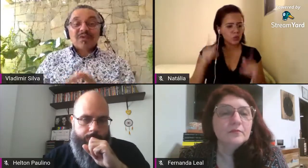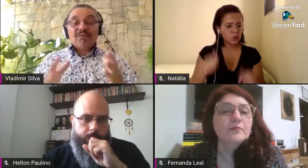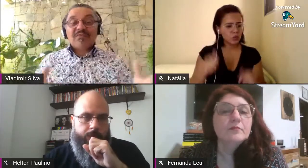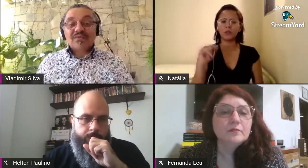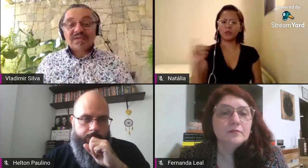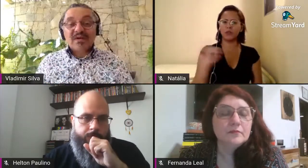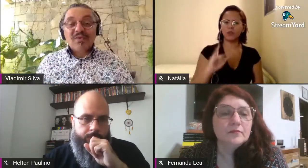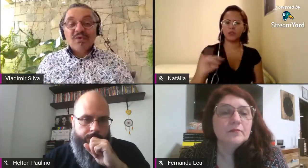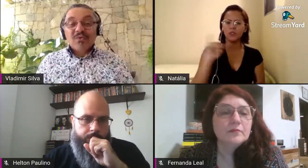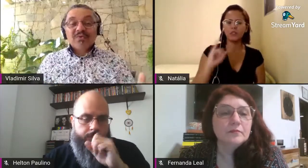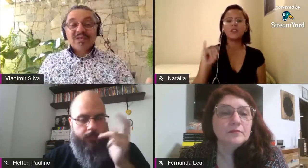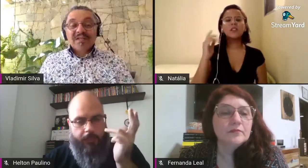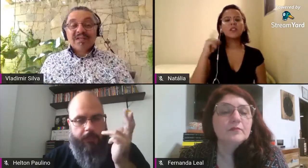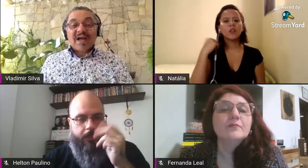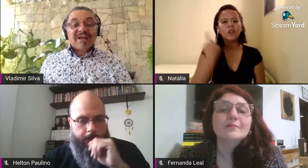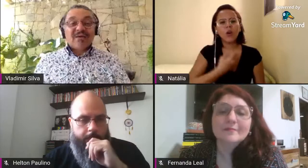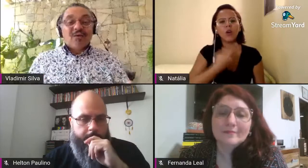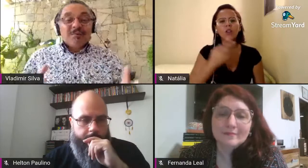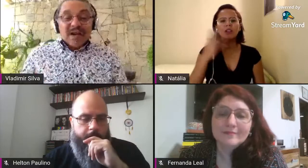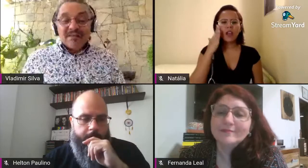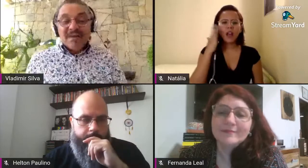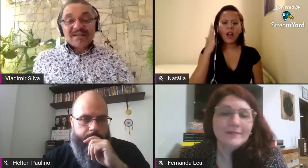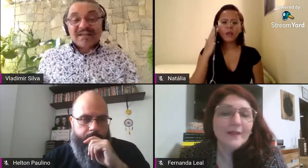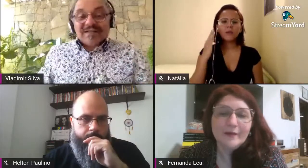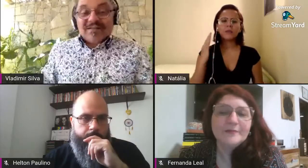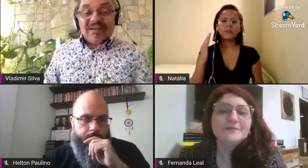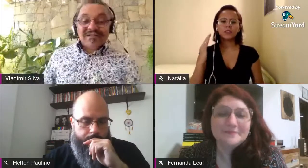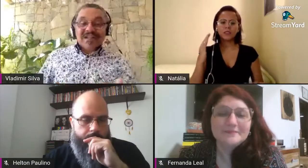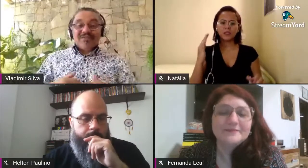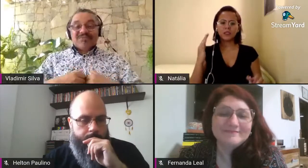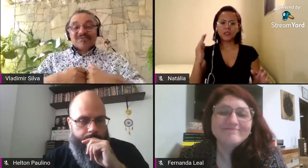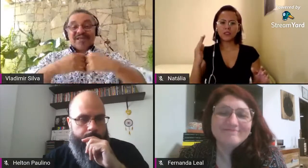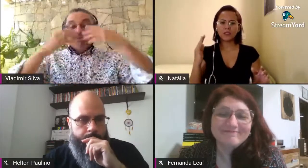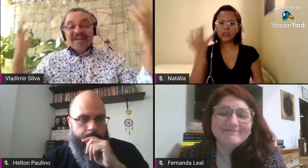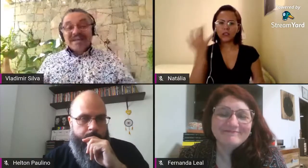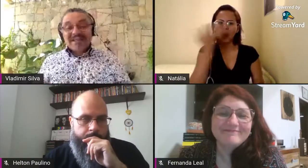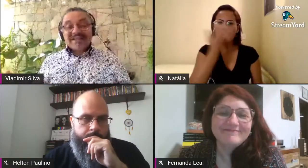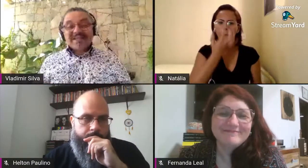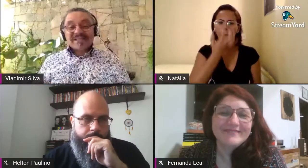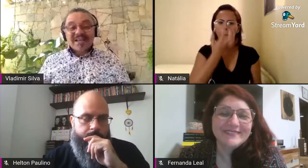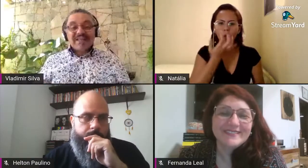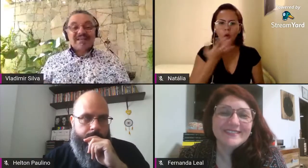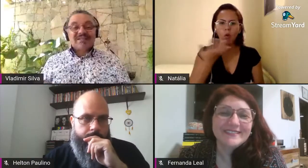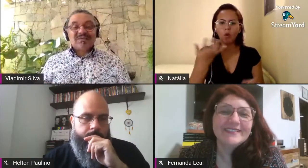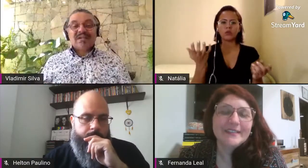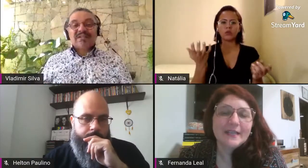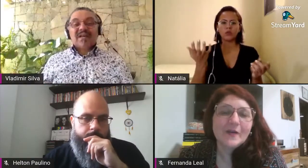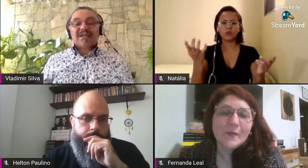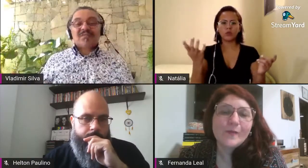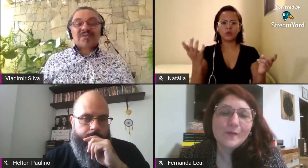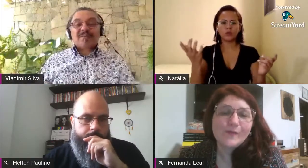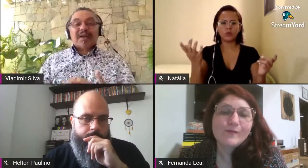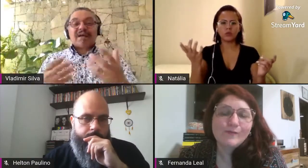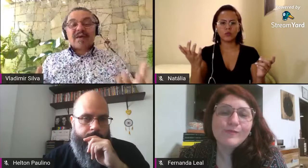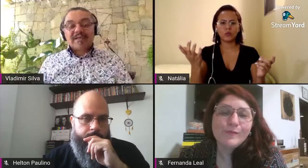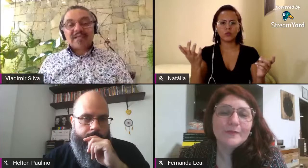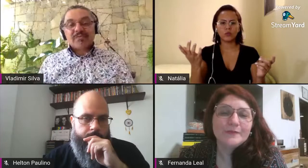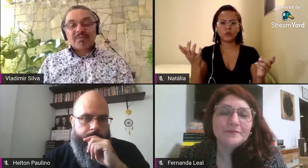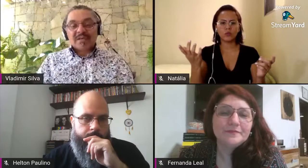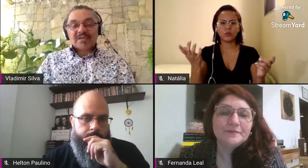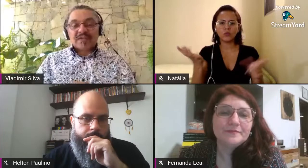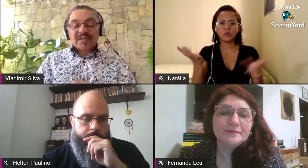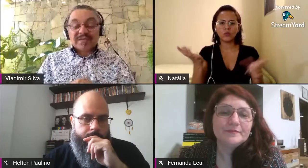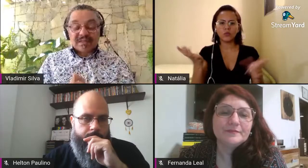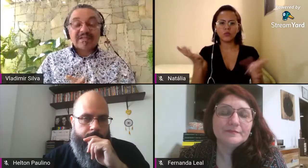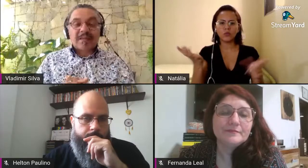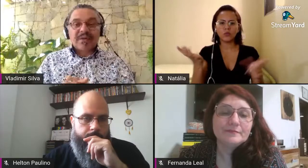eles não têm uma função utilitária ou pragmática, né? Eles têm uma função que transcende esse utilitarismo, esse pragmatismo